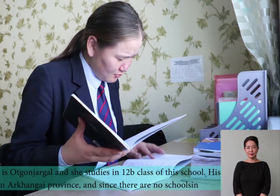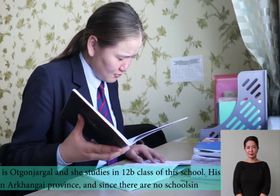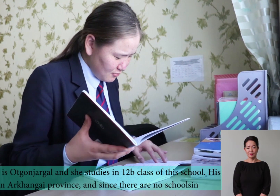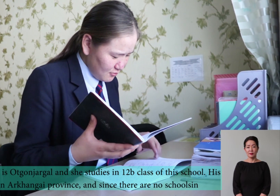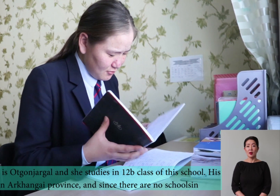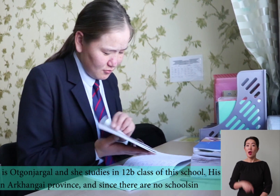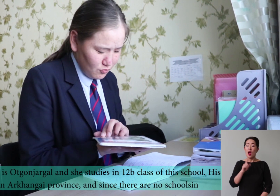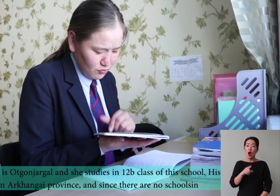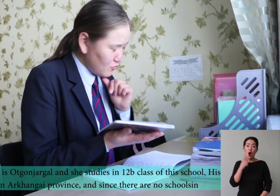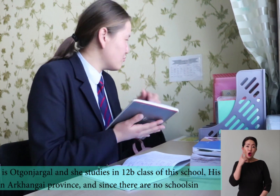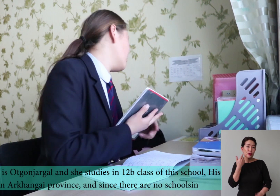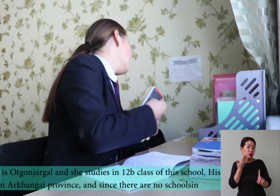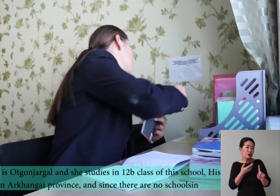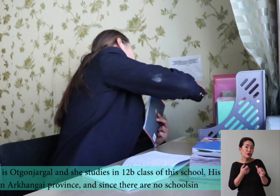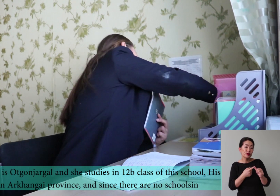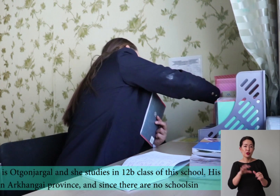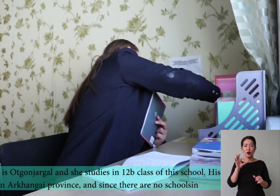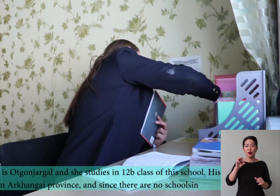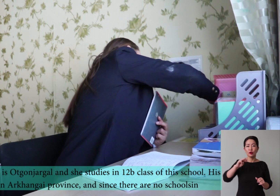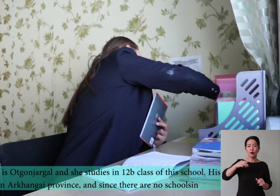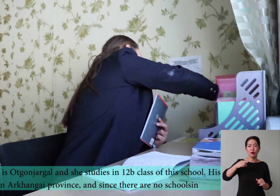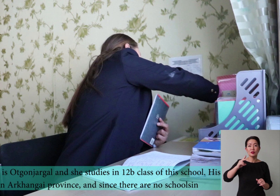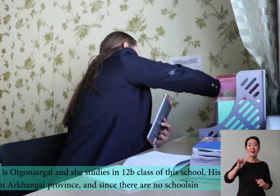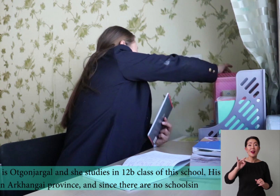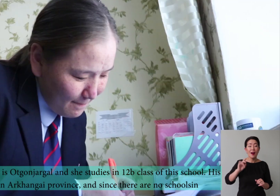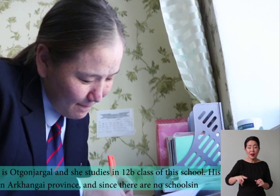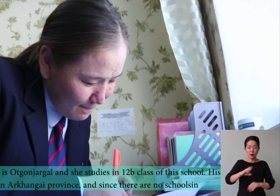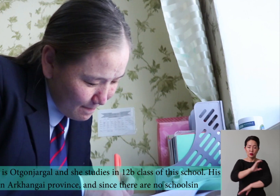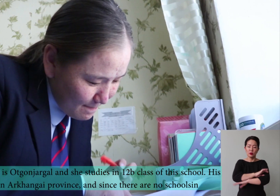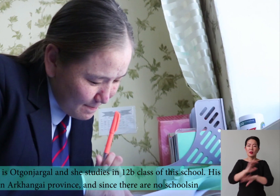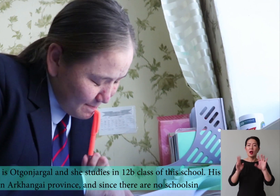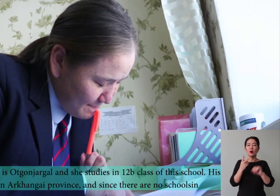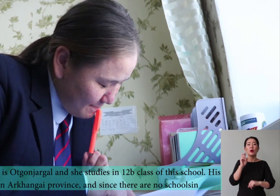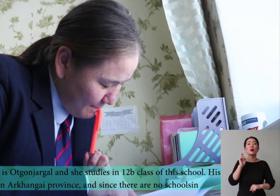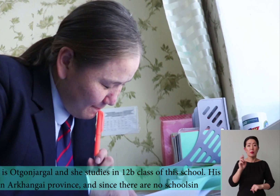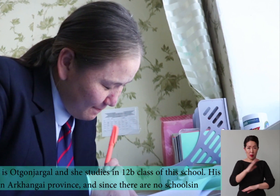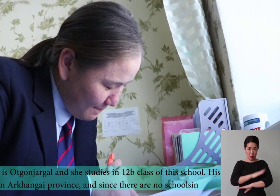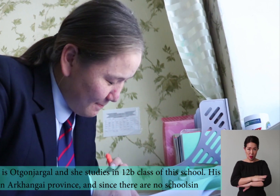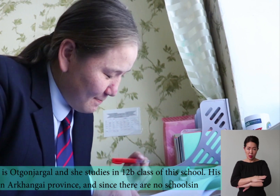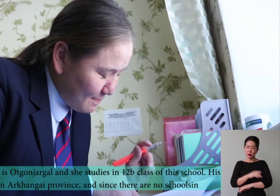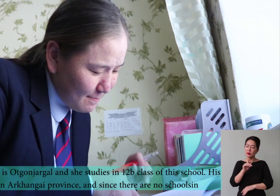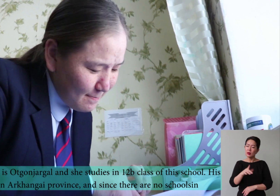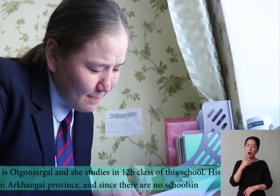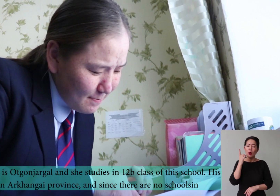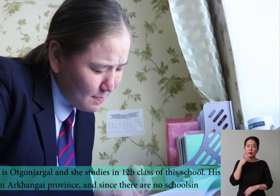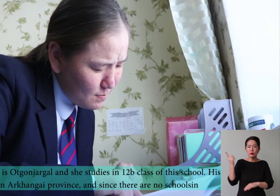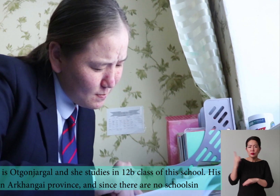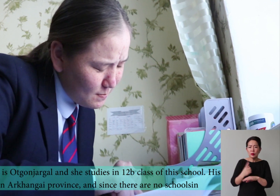Энэ охиныг отхон жаргал гэдэг. Тус сургуулийн 12 эмбэ ангид суралцдаг. Тэдний Гарханга аймагт байдагч аймагт